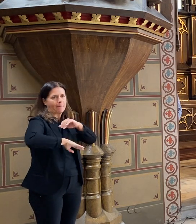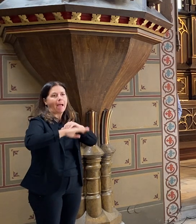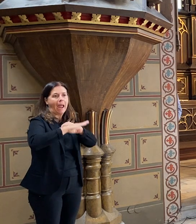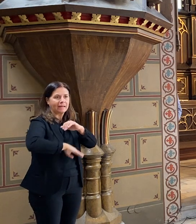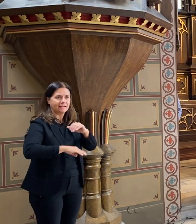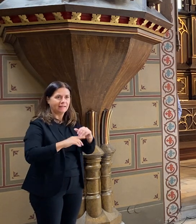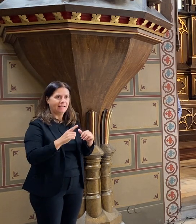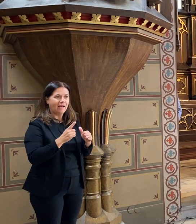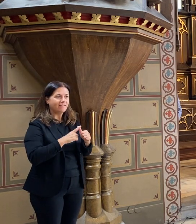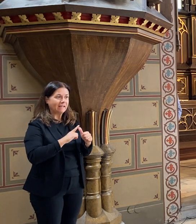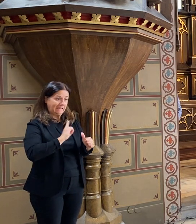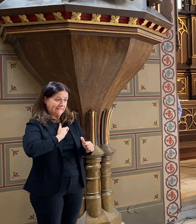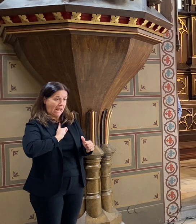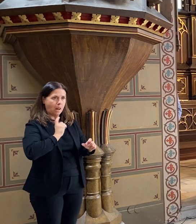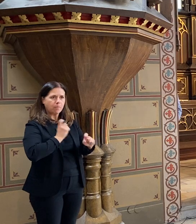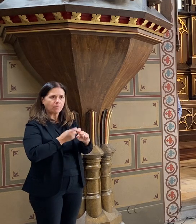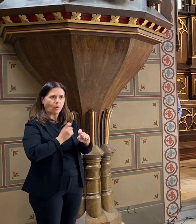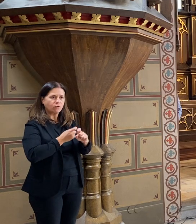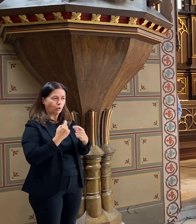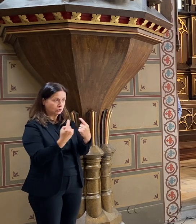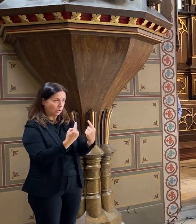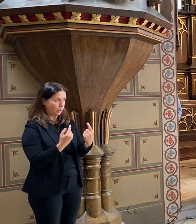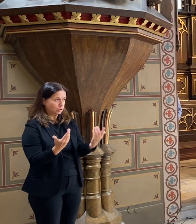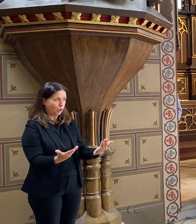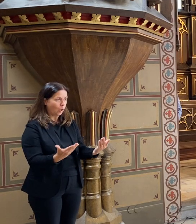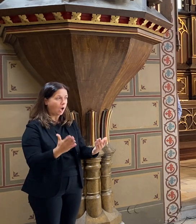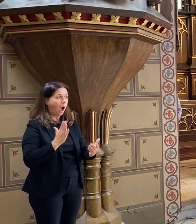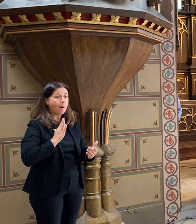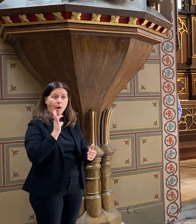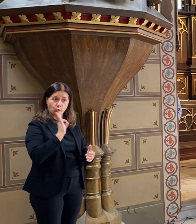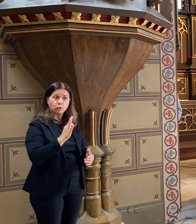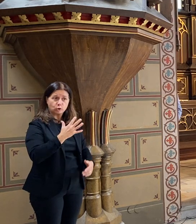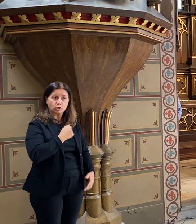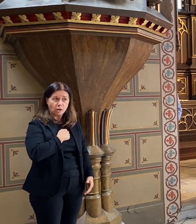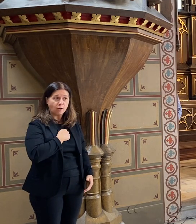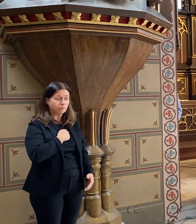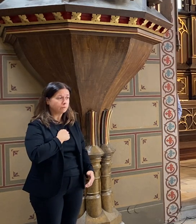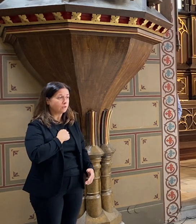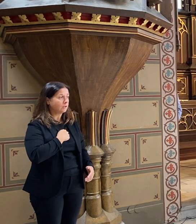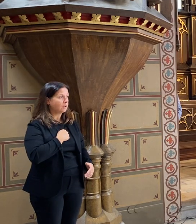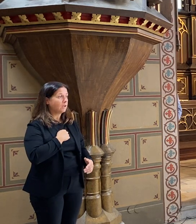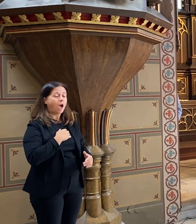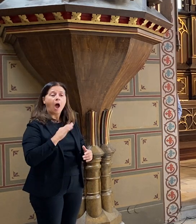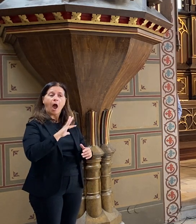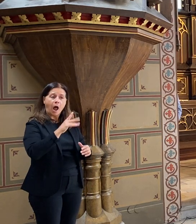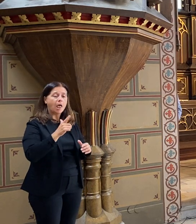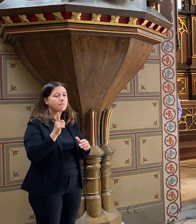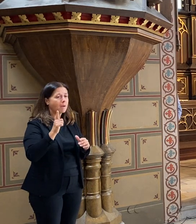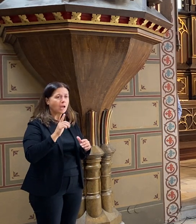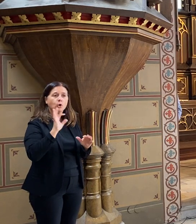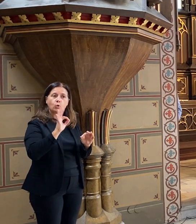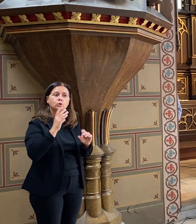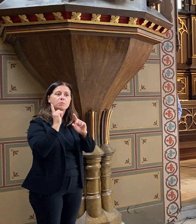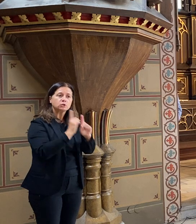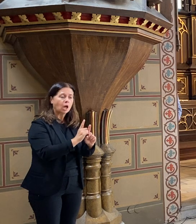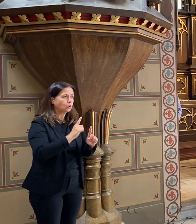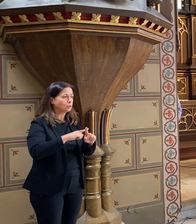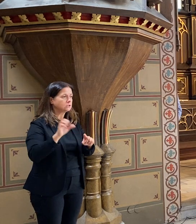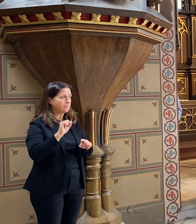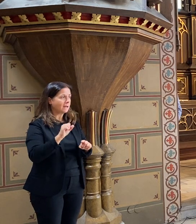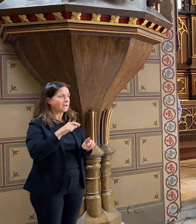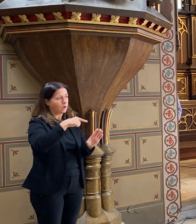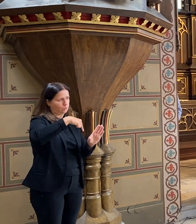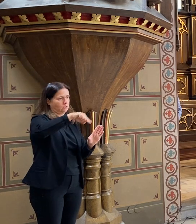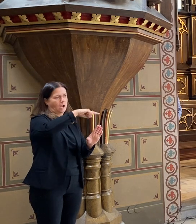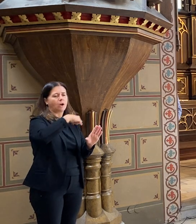man selber in einer Prüfungssituation sitzt. Aber wir haben das gut gemeistert, wir haben beide hebräisch gut bestanden. Und auch Sabine, du und ich, wir haben